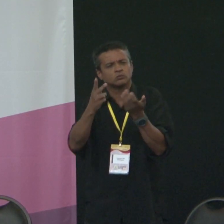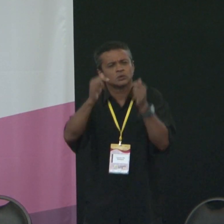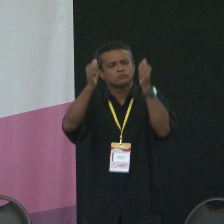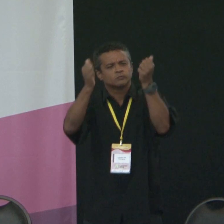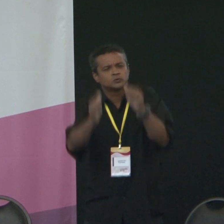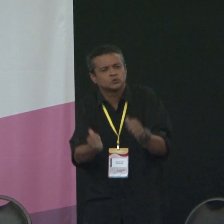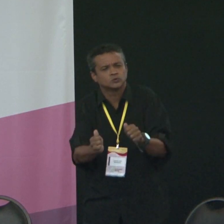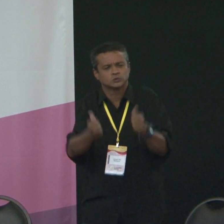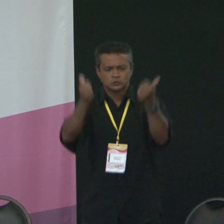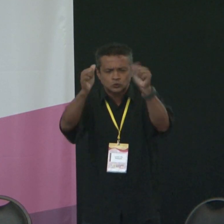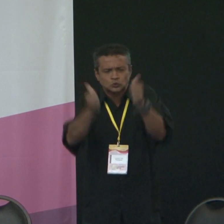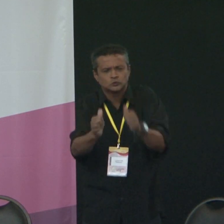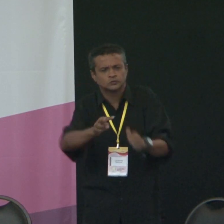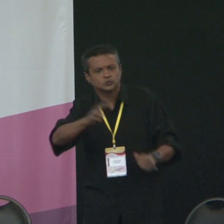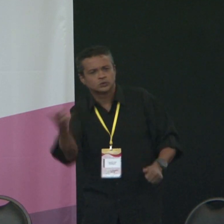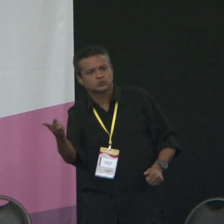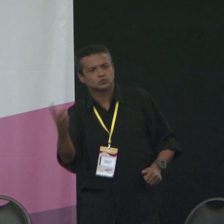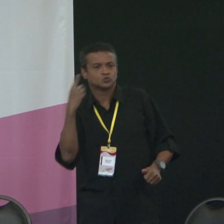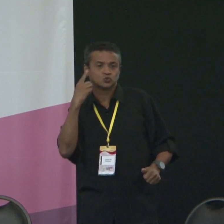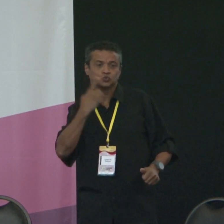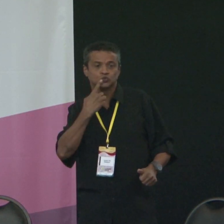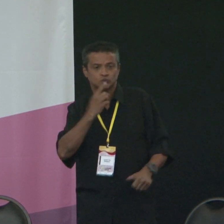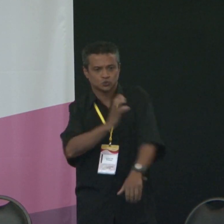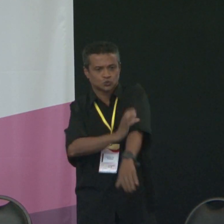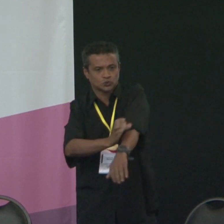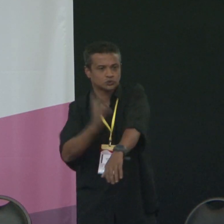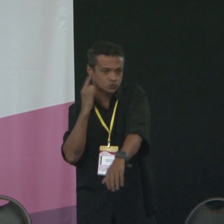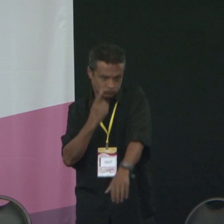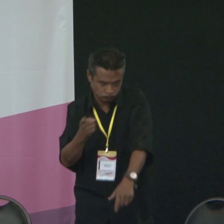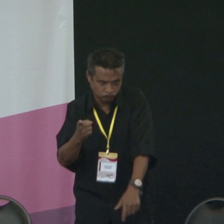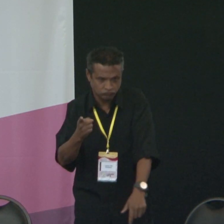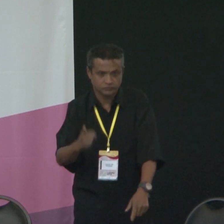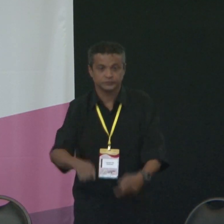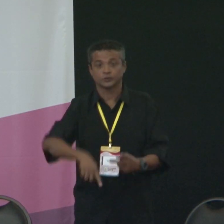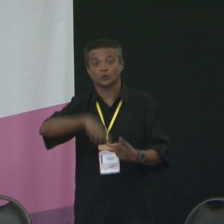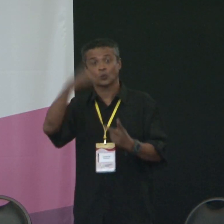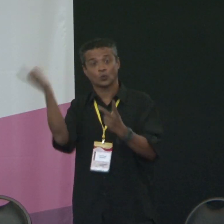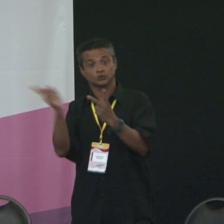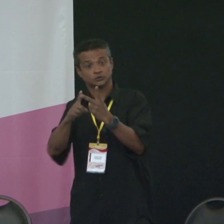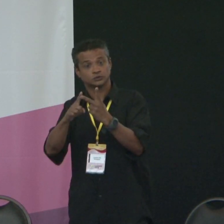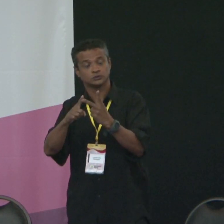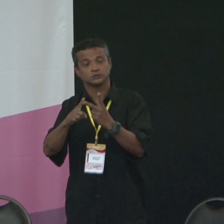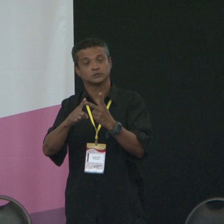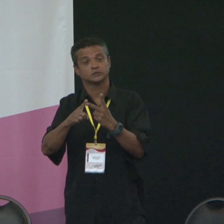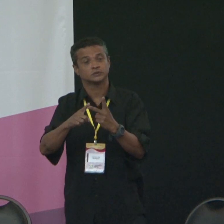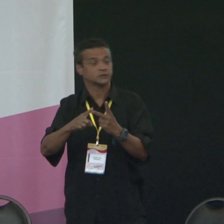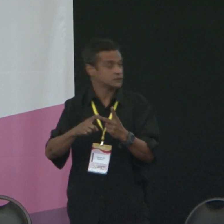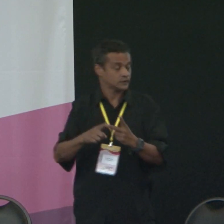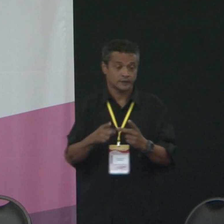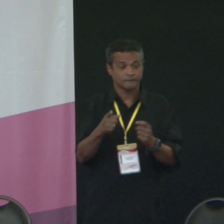assunto Estudos Surdos, Investigação de Tradução, Sinais Internacionais e Cultura